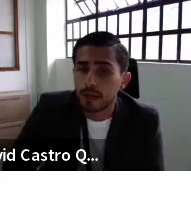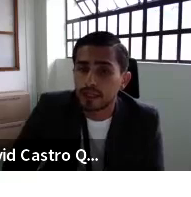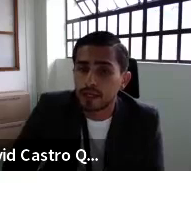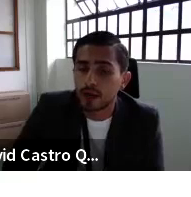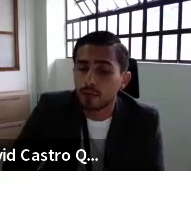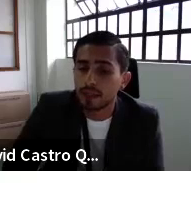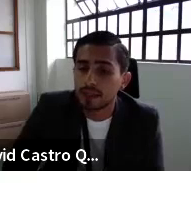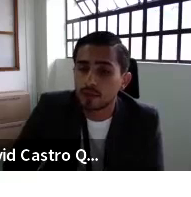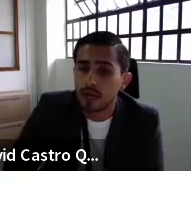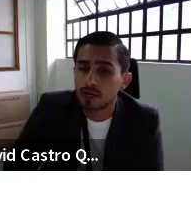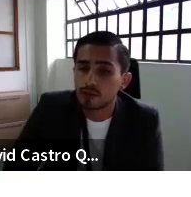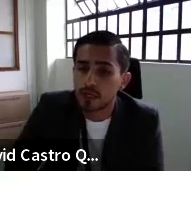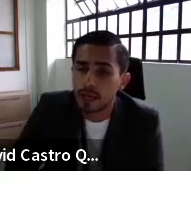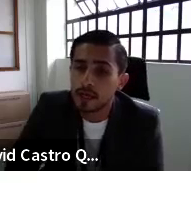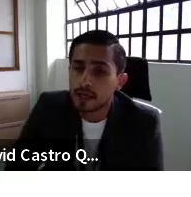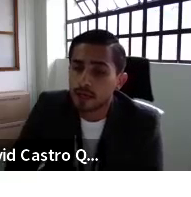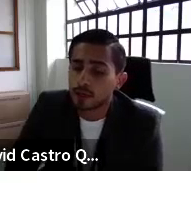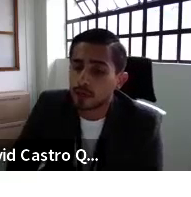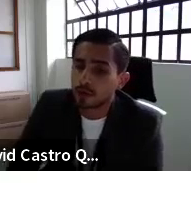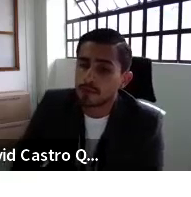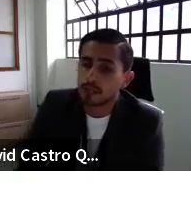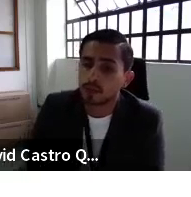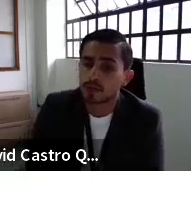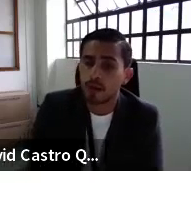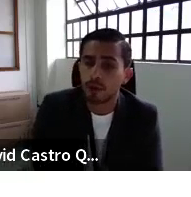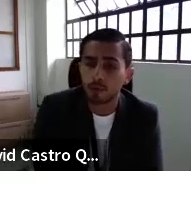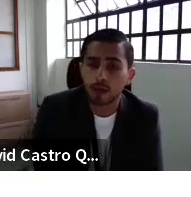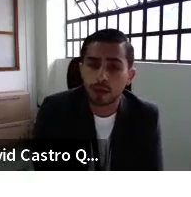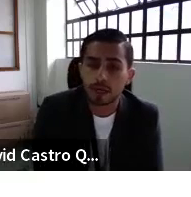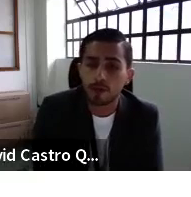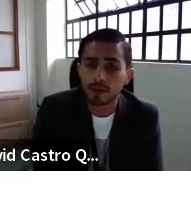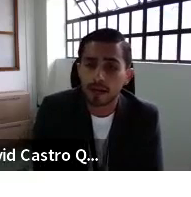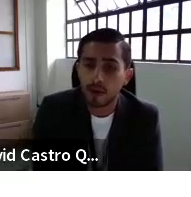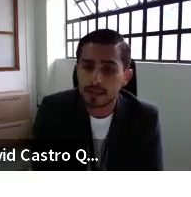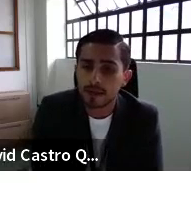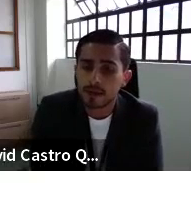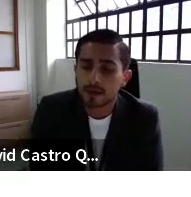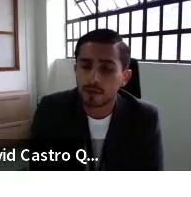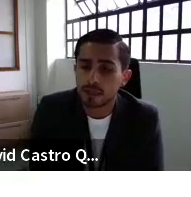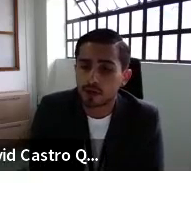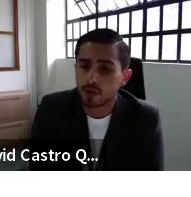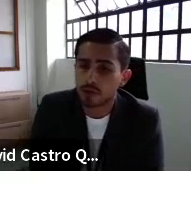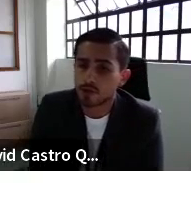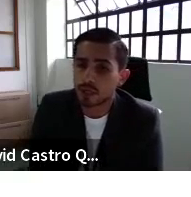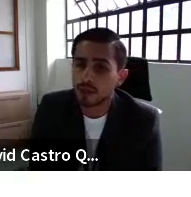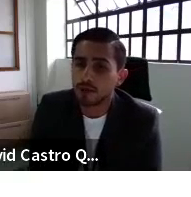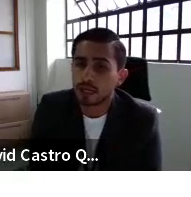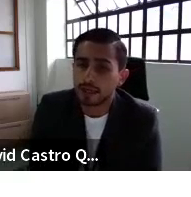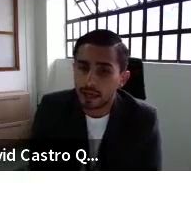país debería convertirse en una sociedad en donde el conocimiento sea mejor valorado y se convierte en la base de un desarrollo humano sostenible y con equidad,